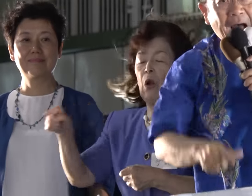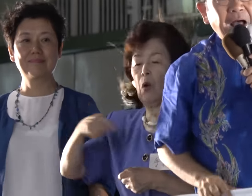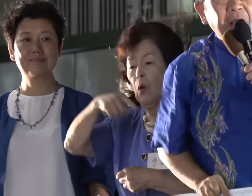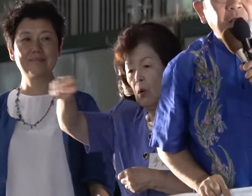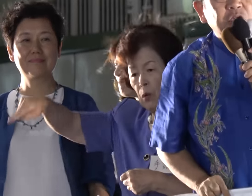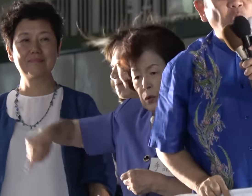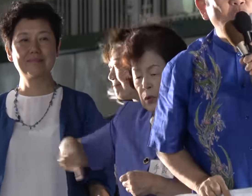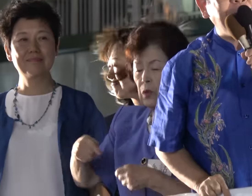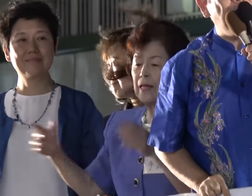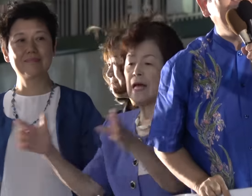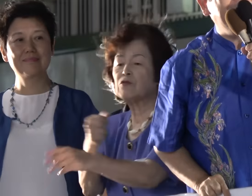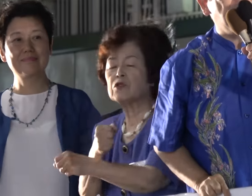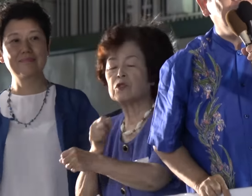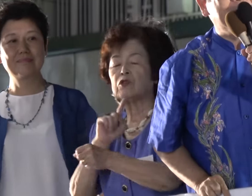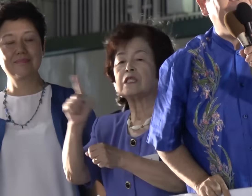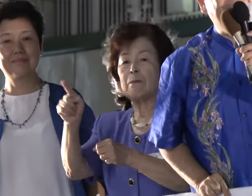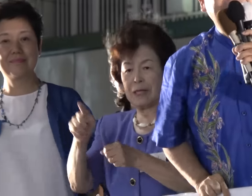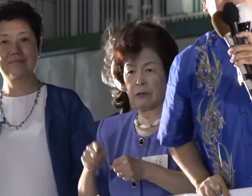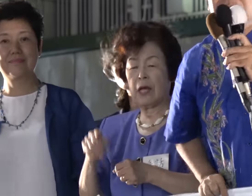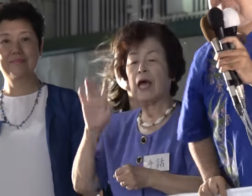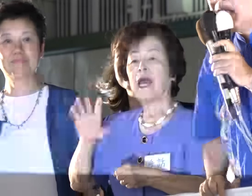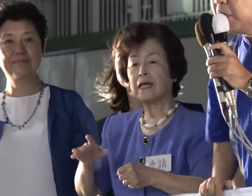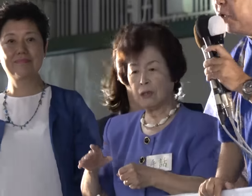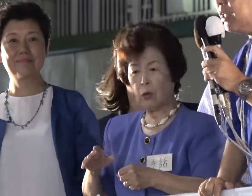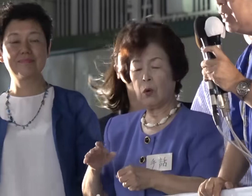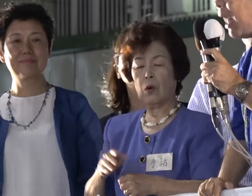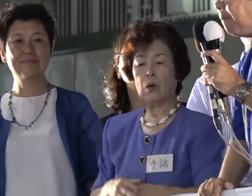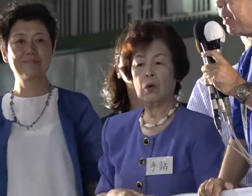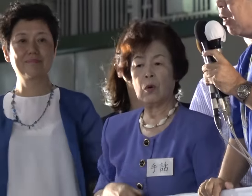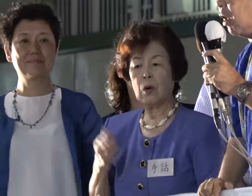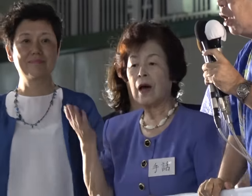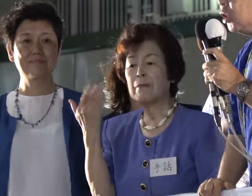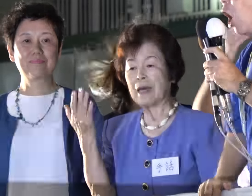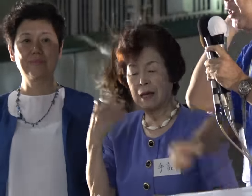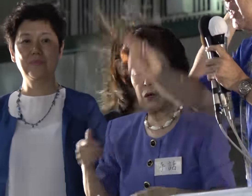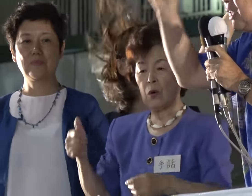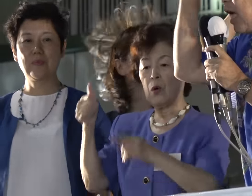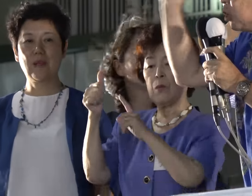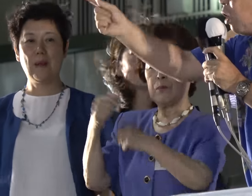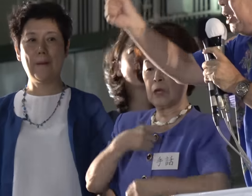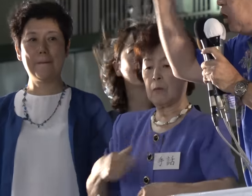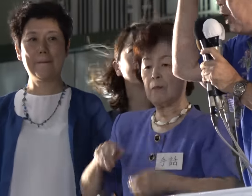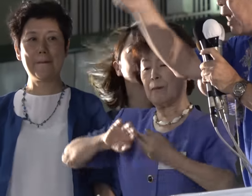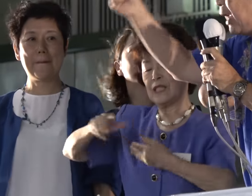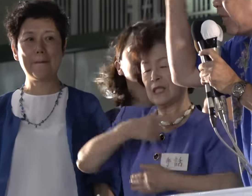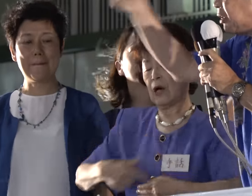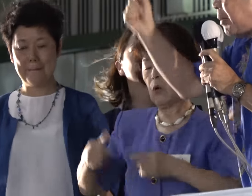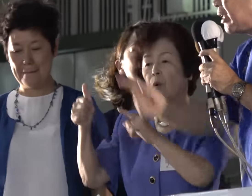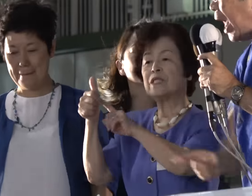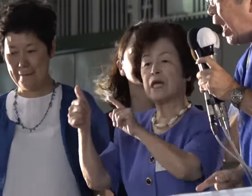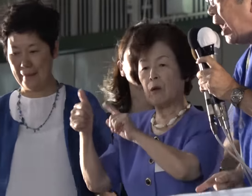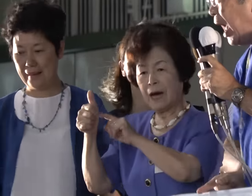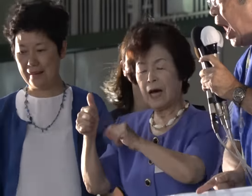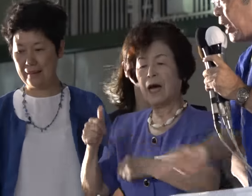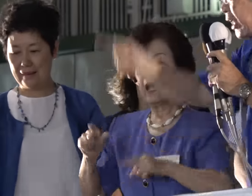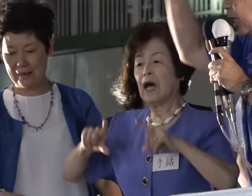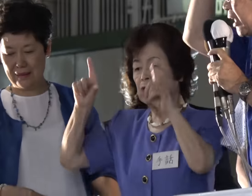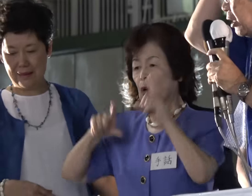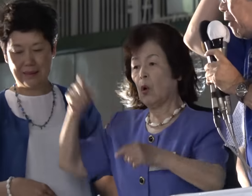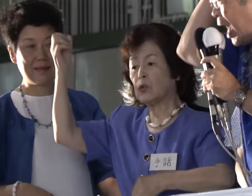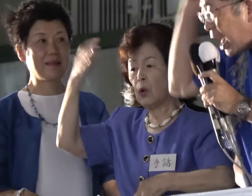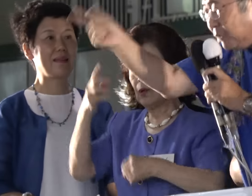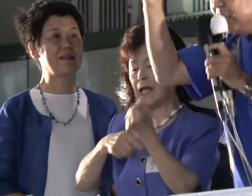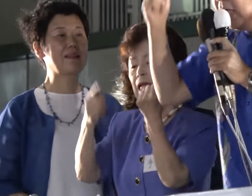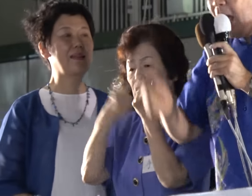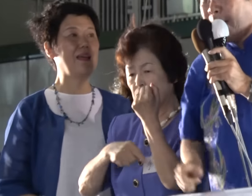県知事は東京電力の社外取締役をやっていた。どっちが都民の願い託せますか。はっきりし